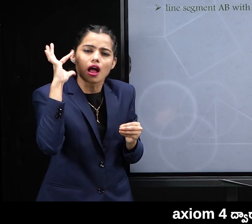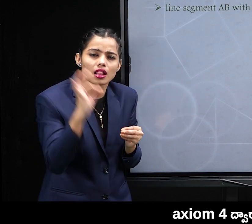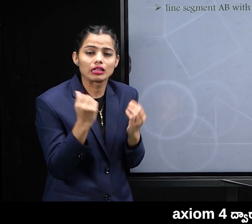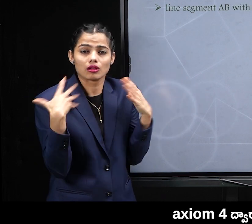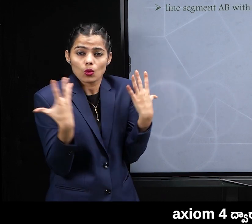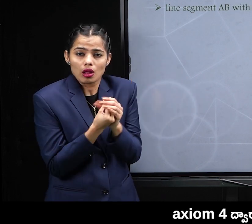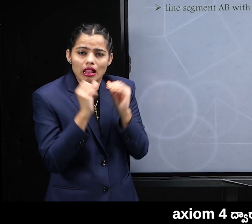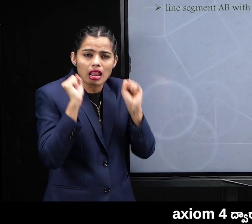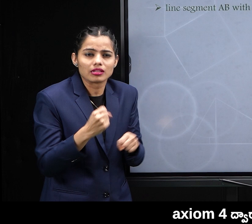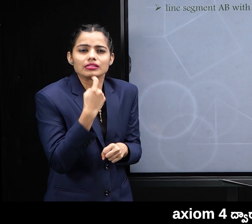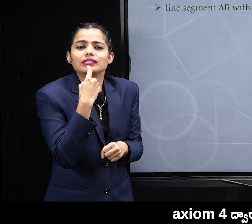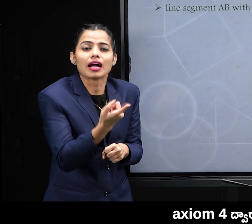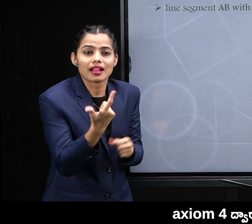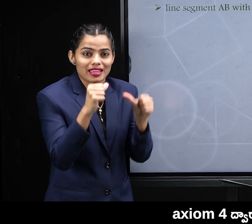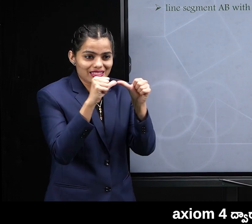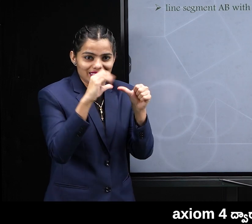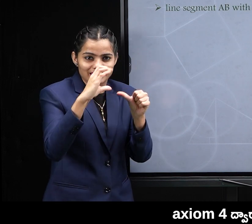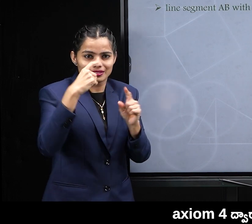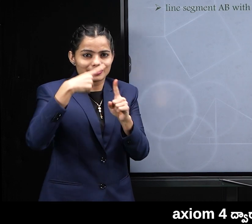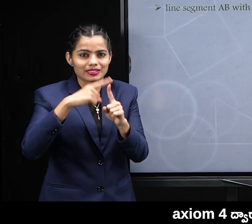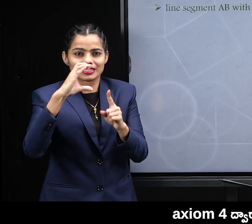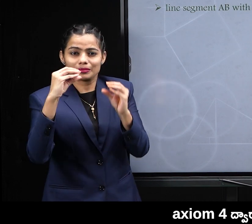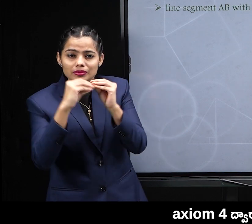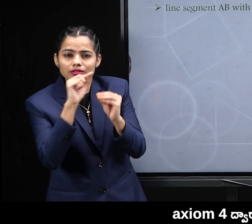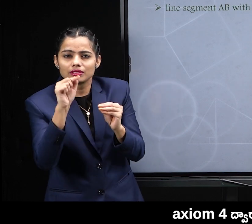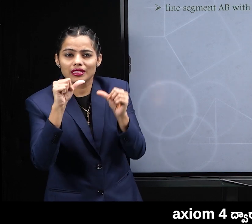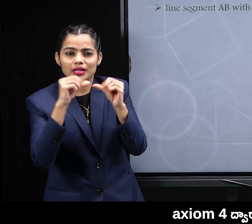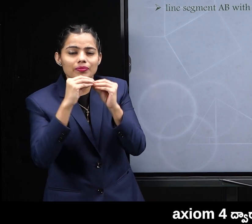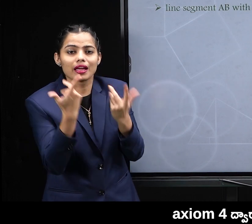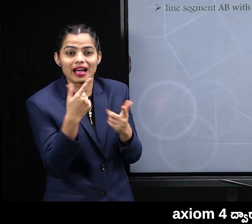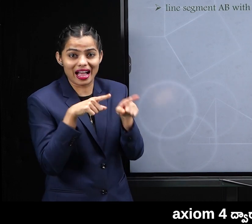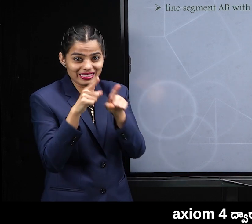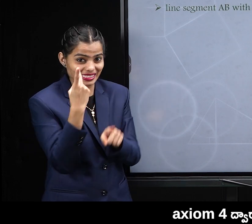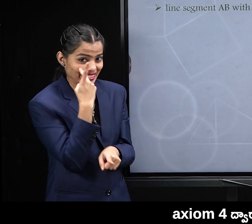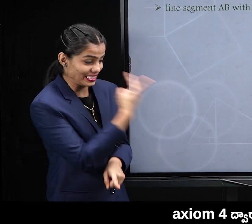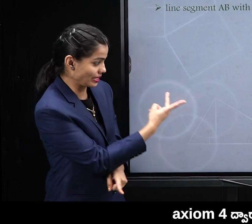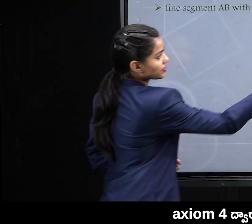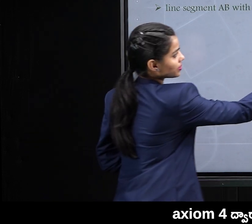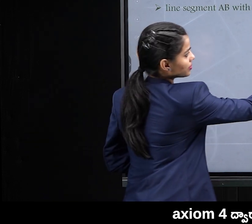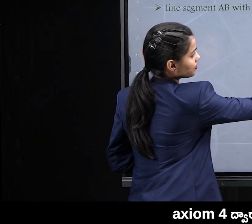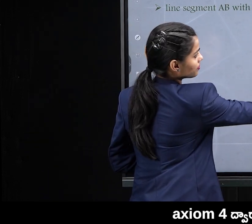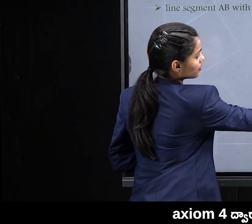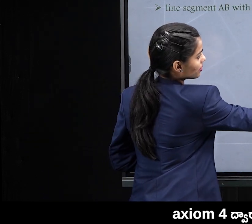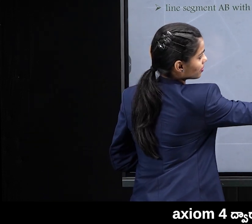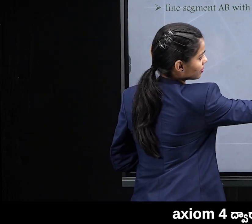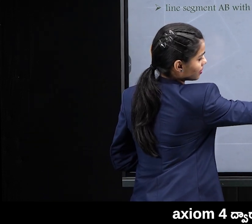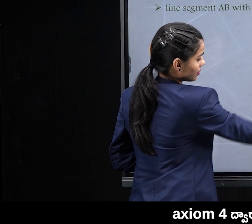నాలుగు ద్వార మనం గివ్స్ రాఇస్ టు ఏసి ప్లస్ సేబి ఇసి క్వల్ టు ఏబి